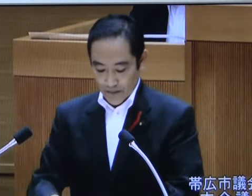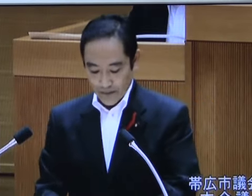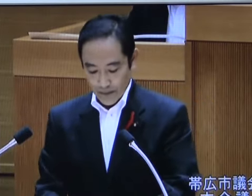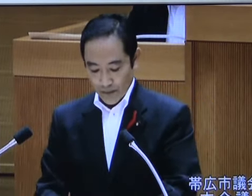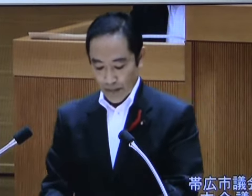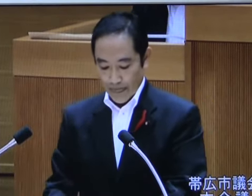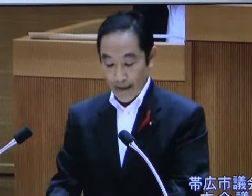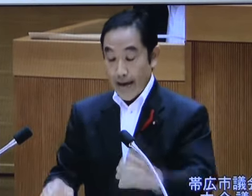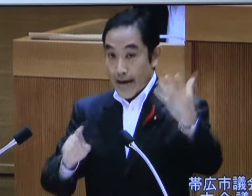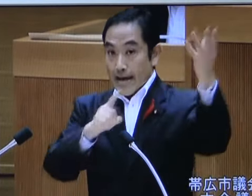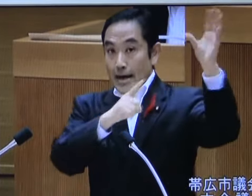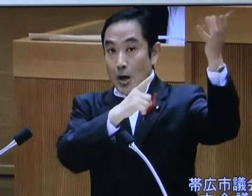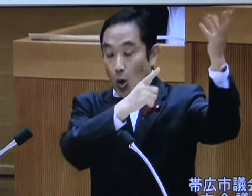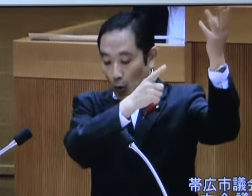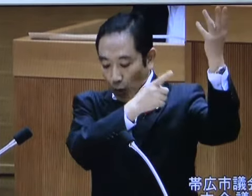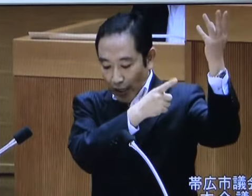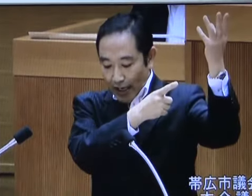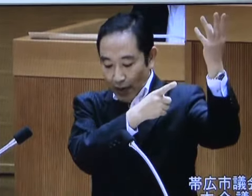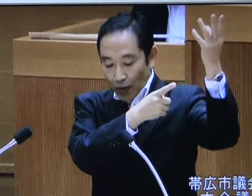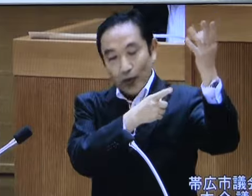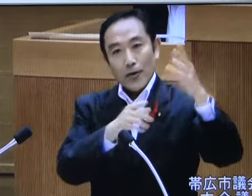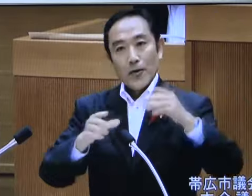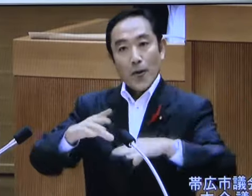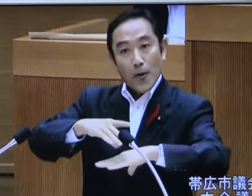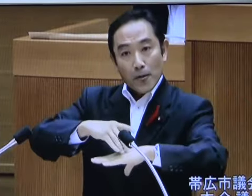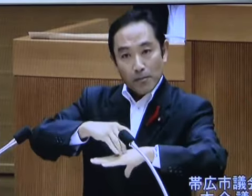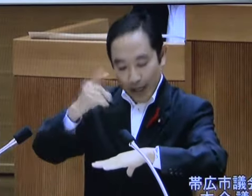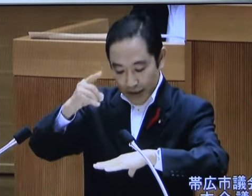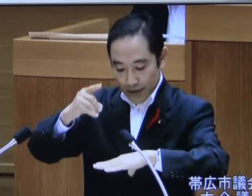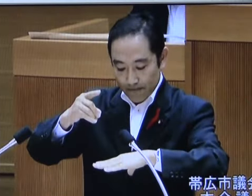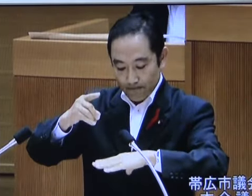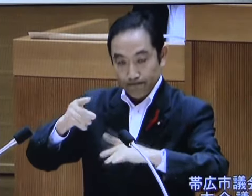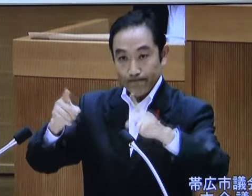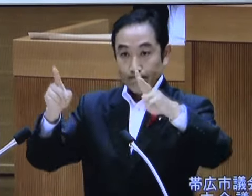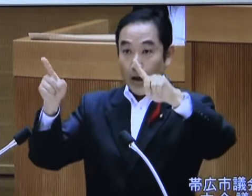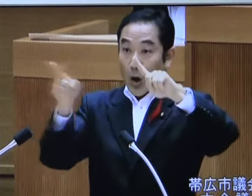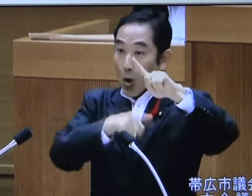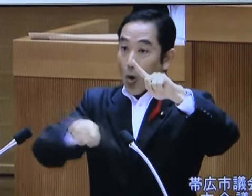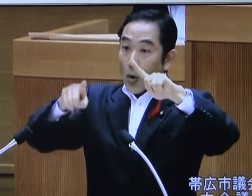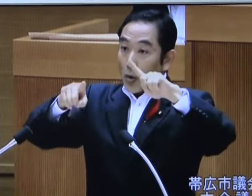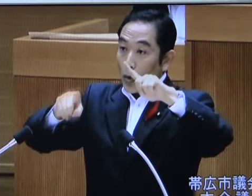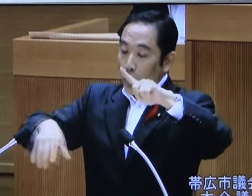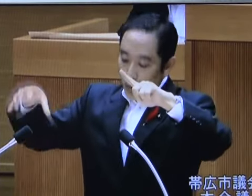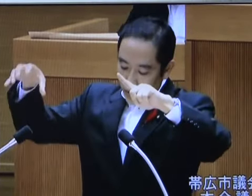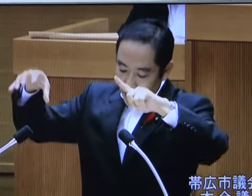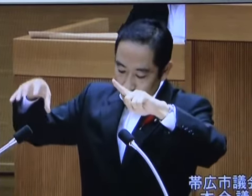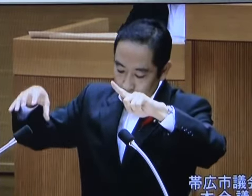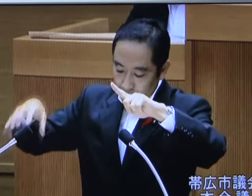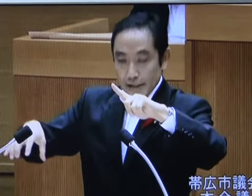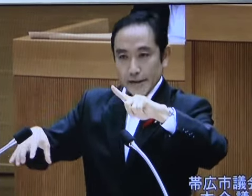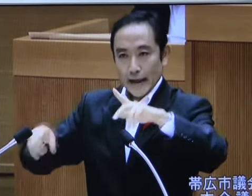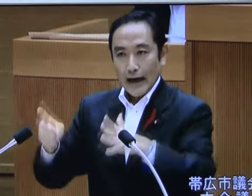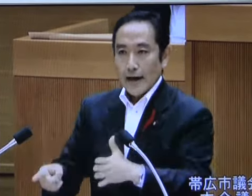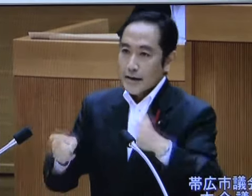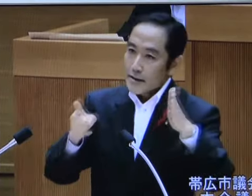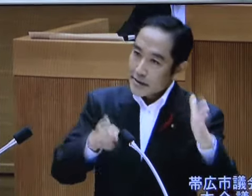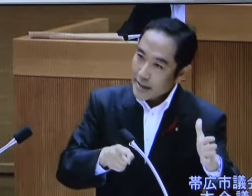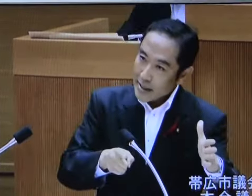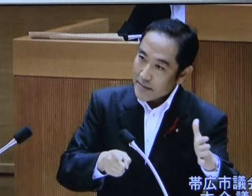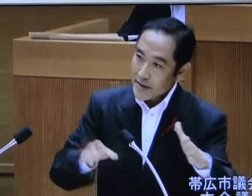要です。これらをまず 公共施設から整備